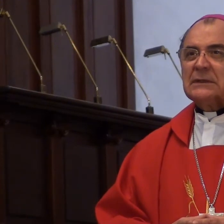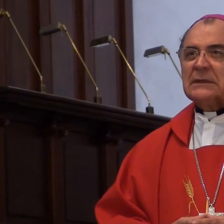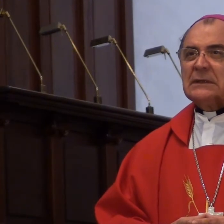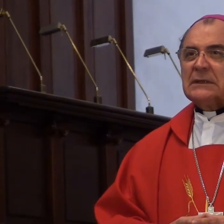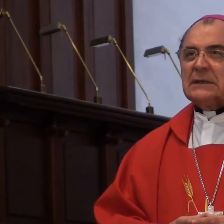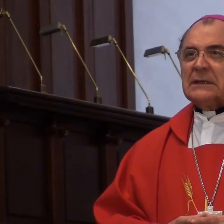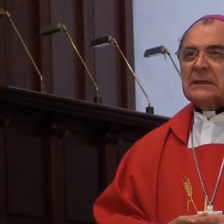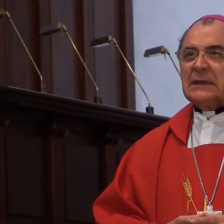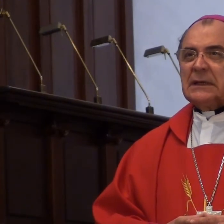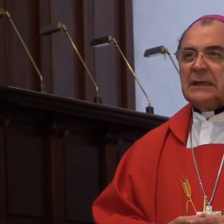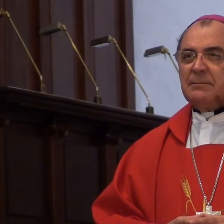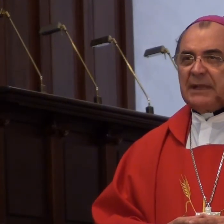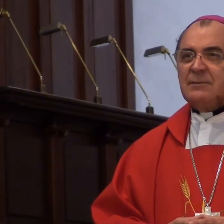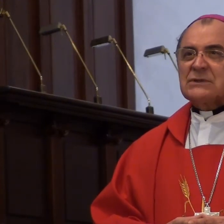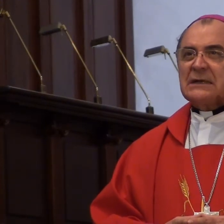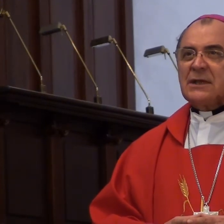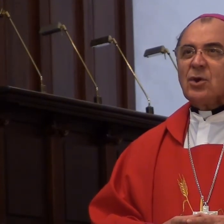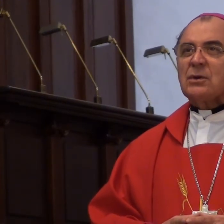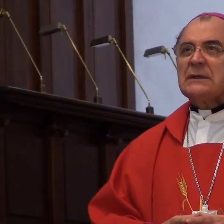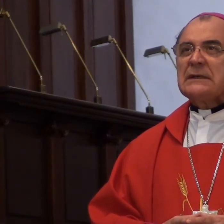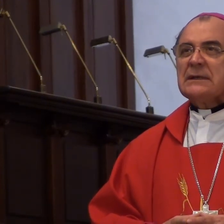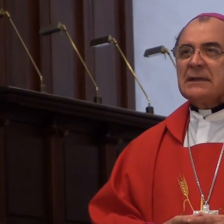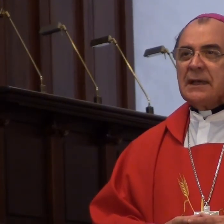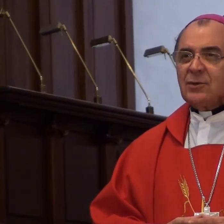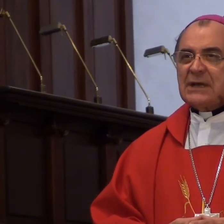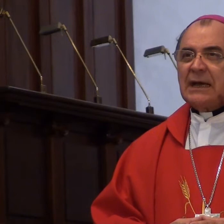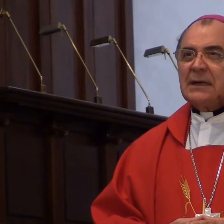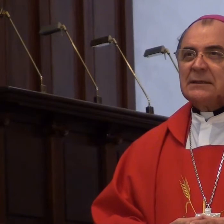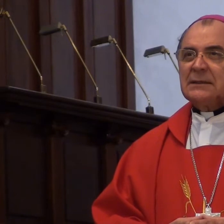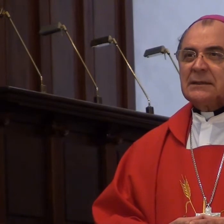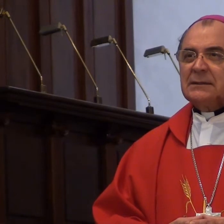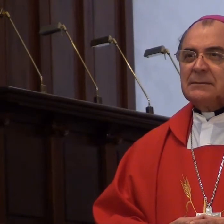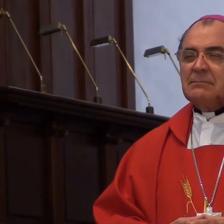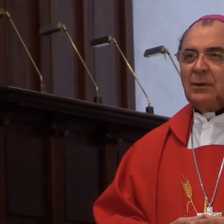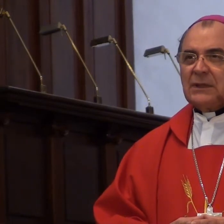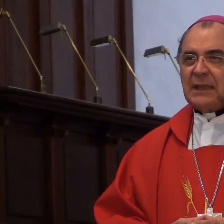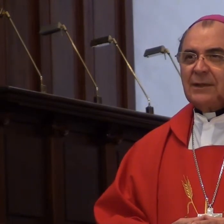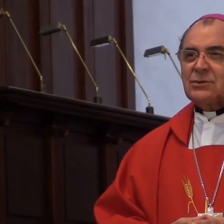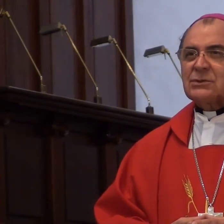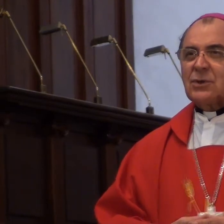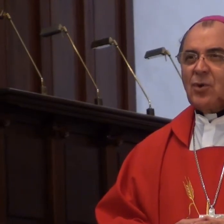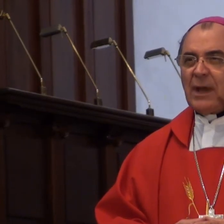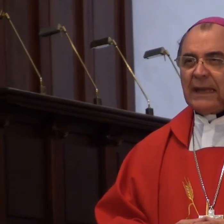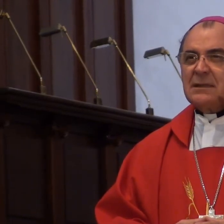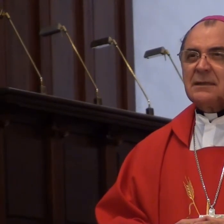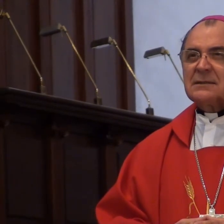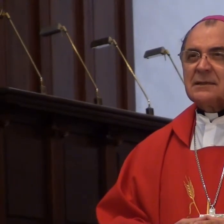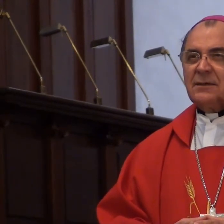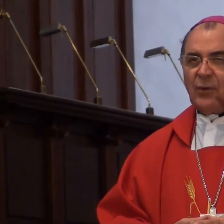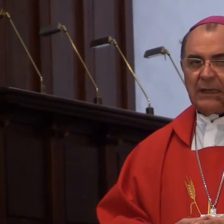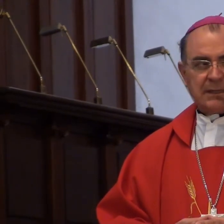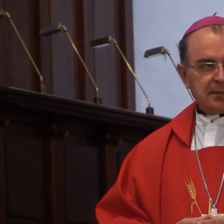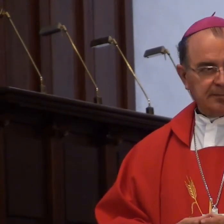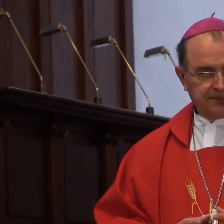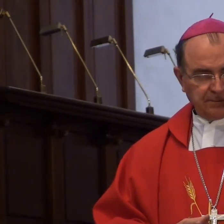bautismo pedimos al Señor que nos haga bautizados coherentes